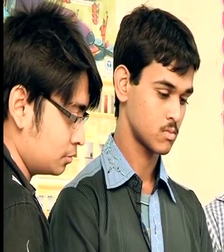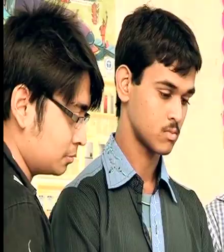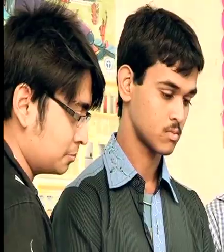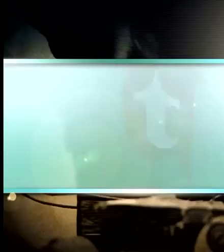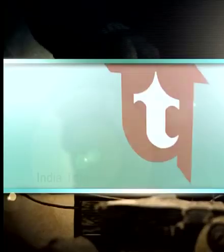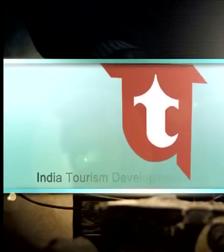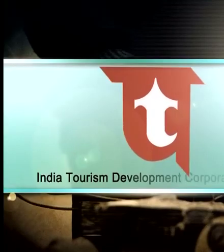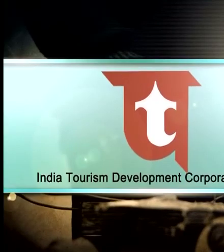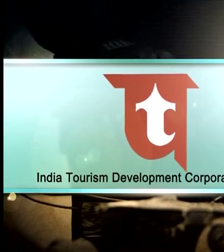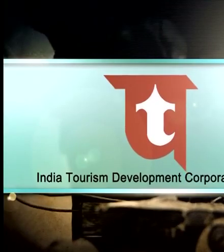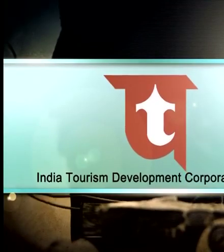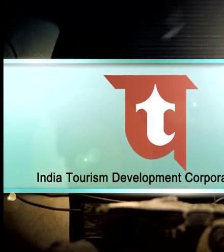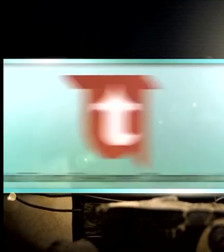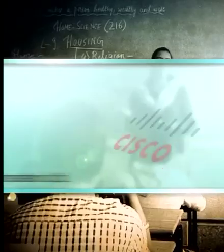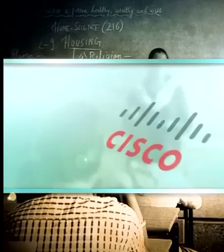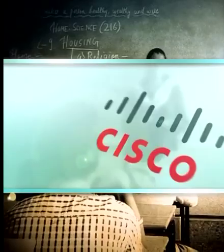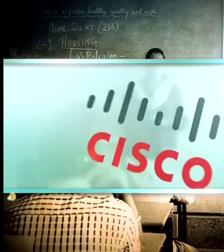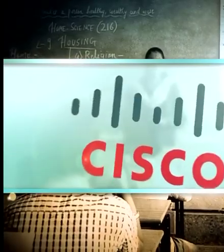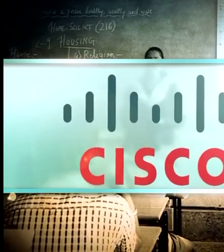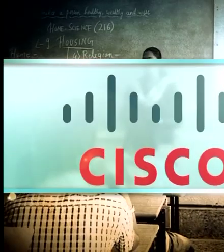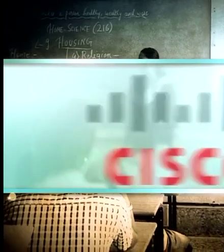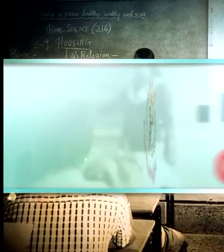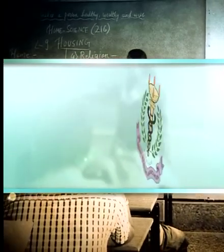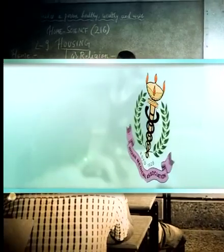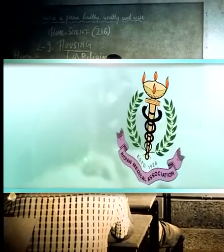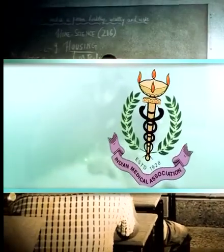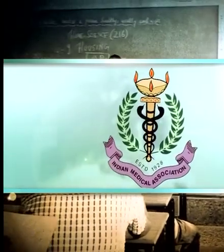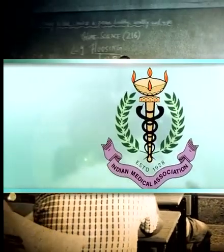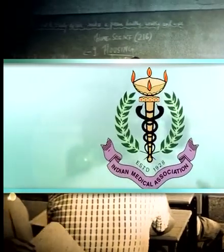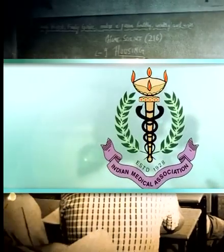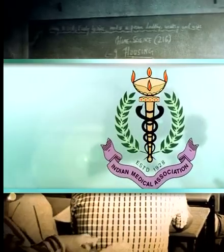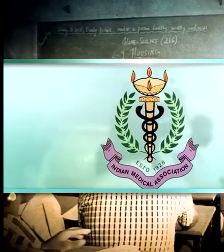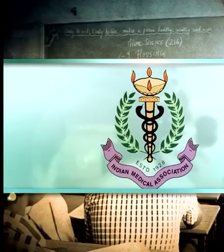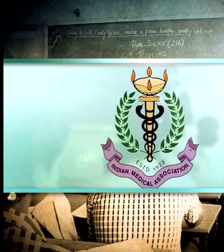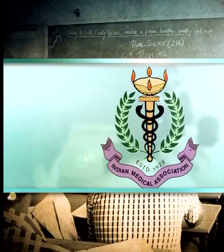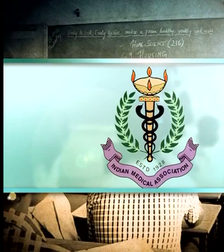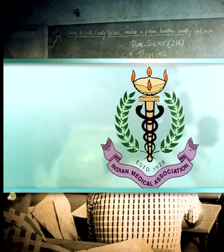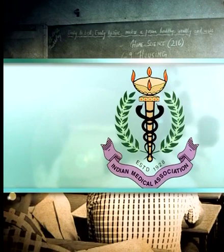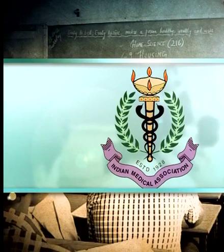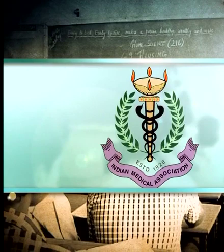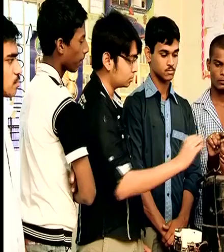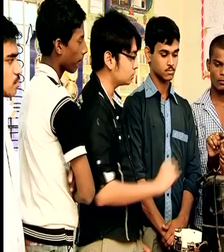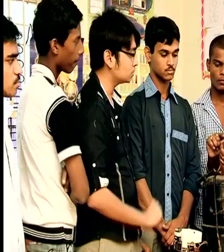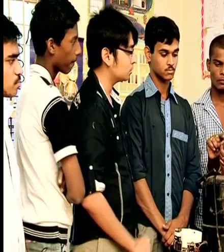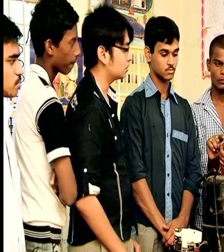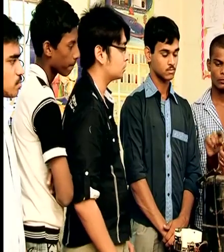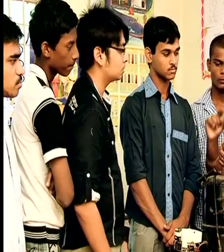ने ITDC, सिस्को, इंडियन मेडिकल एसोसिएशन जैसे कई सरकारी और